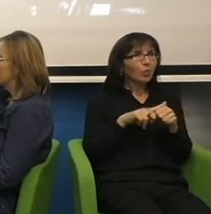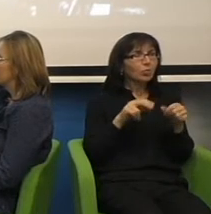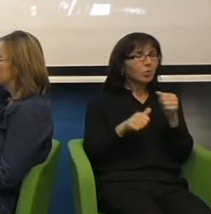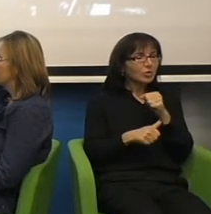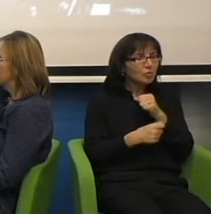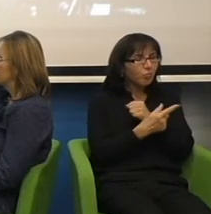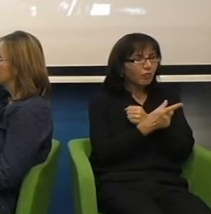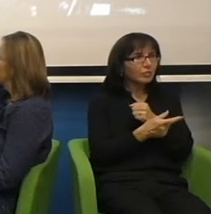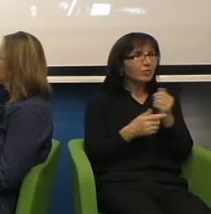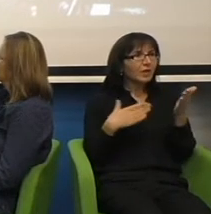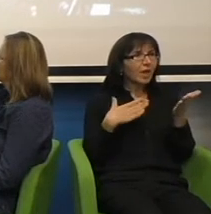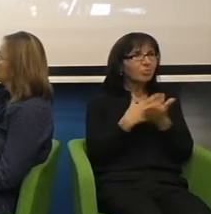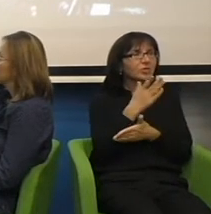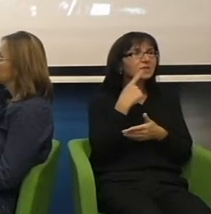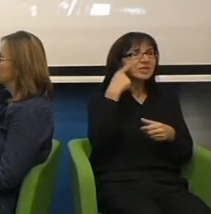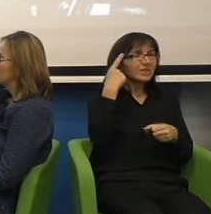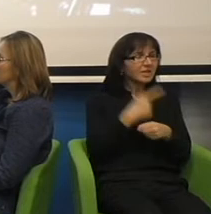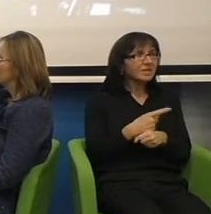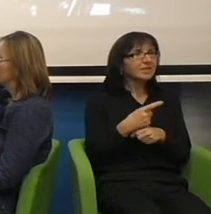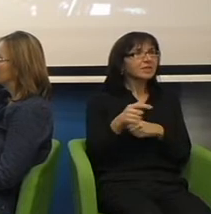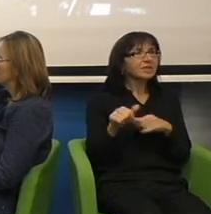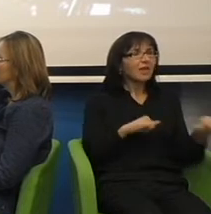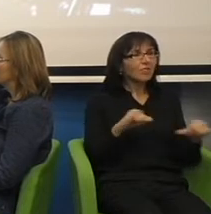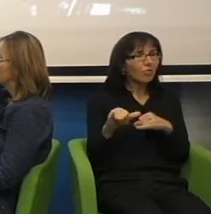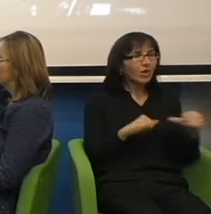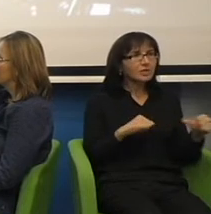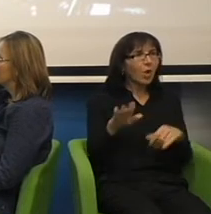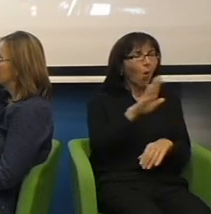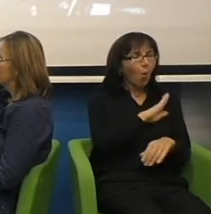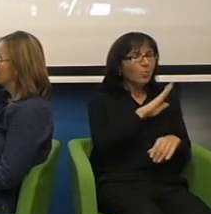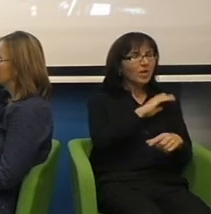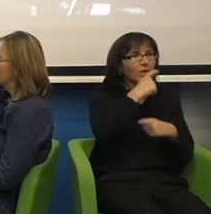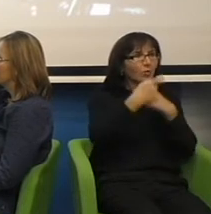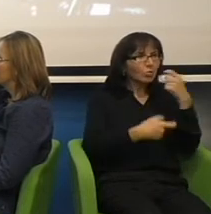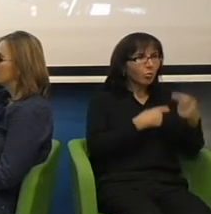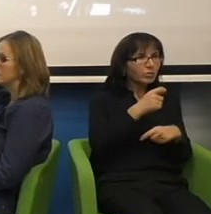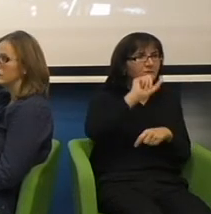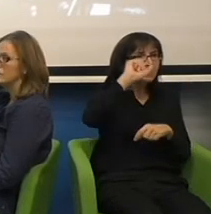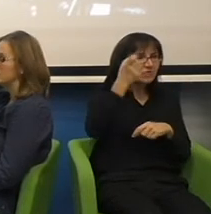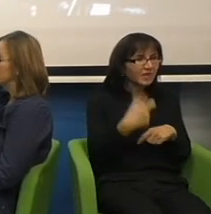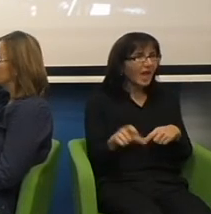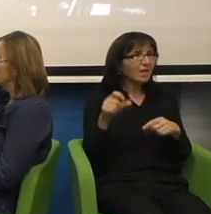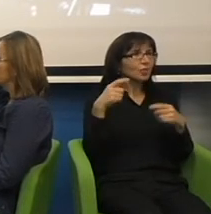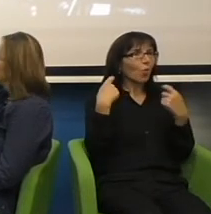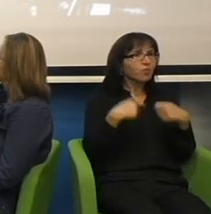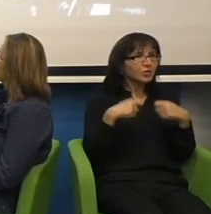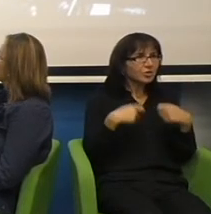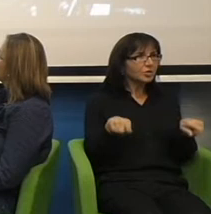spowodowanej przez decyzję władz giną robotnicy na ulicach Gdańska i Szczecina zresztą, wiesz.